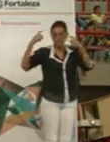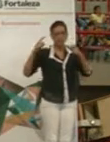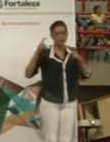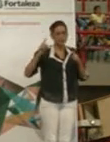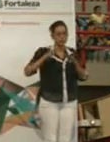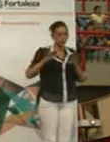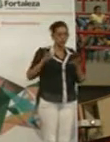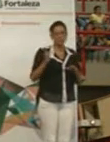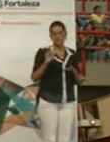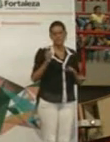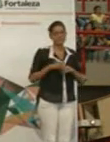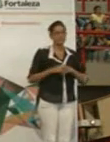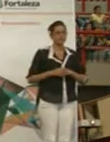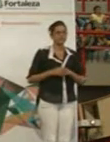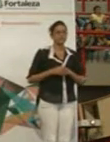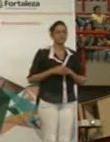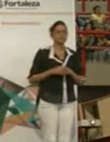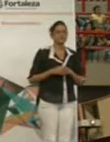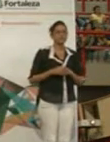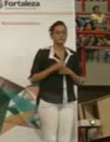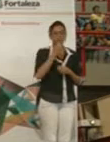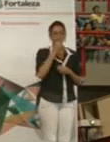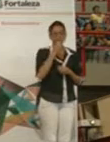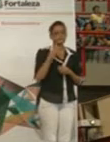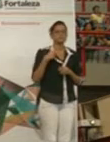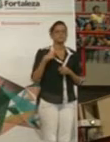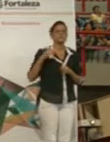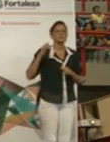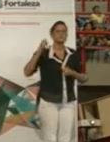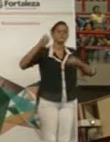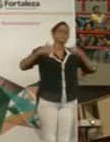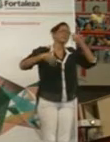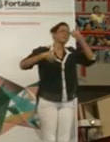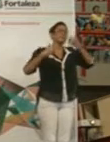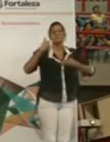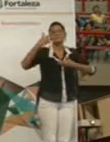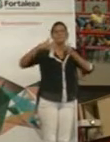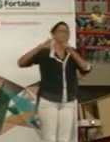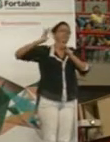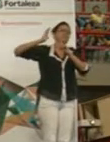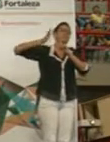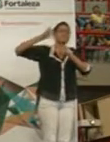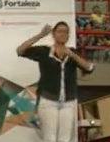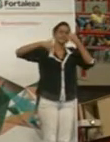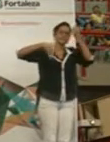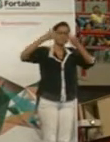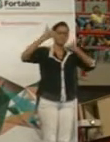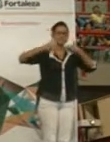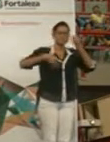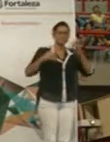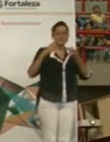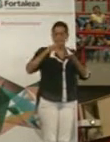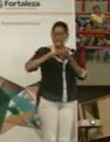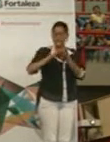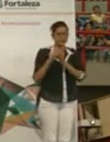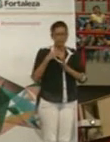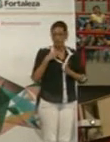vezes, esse discurso pontual de combate. Você tem que combater o racismo não só no futebol, tem que combater em todos os locais o